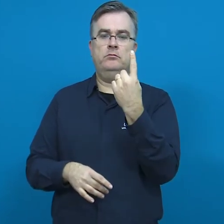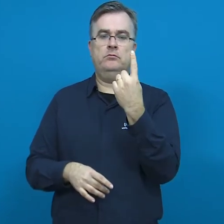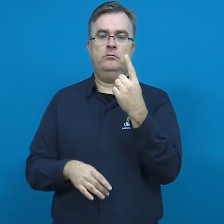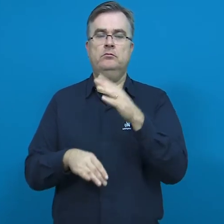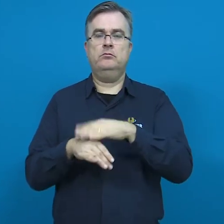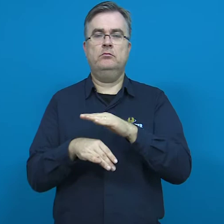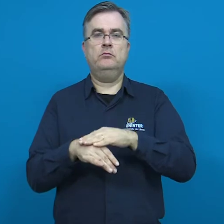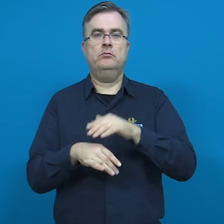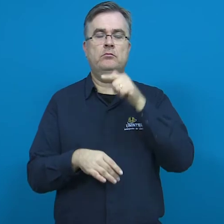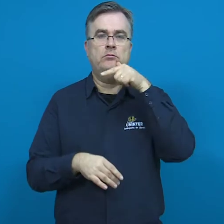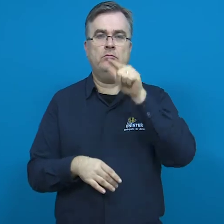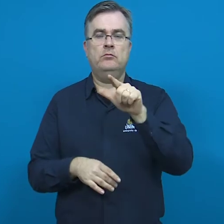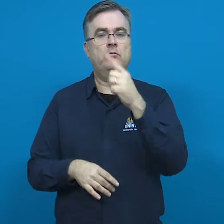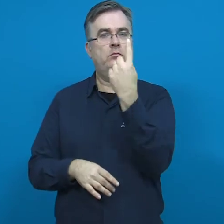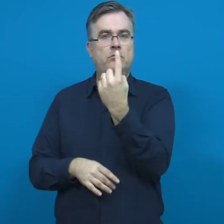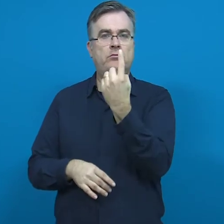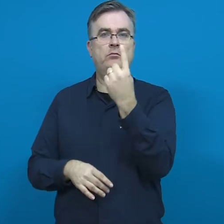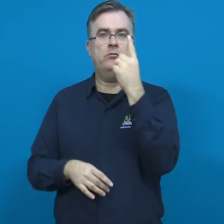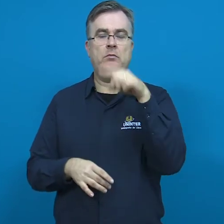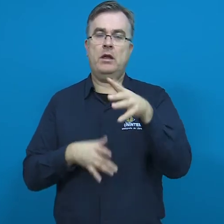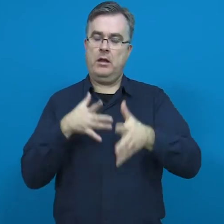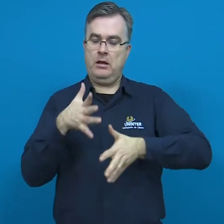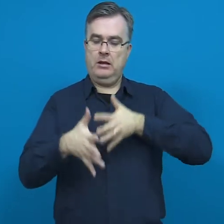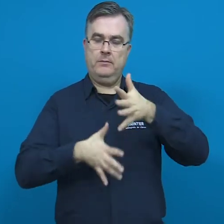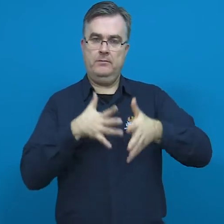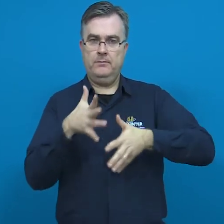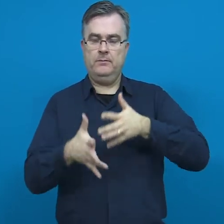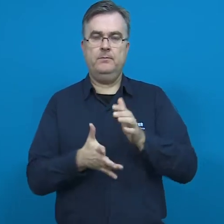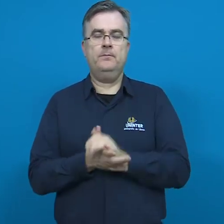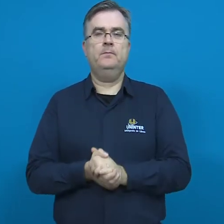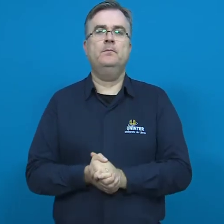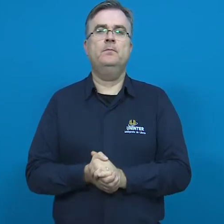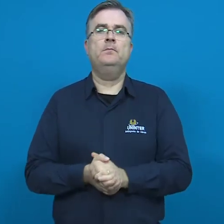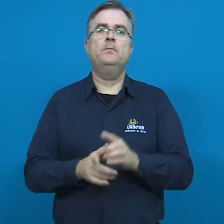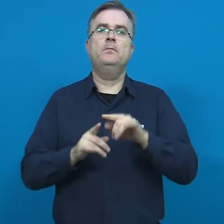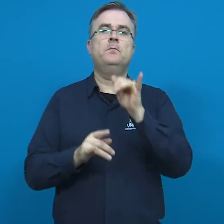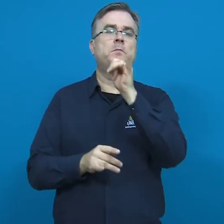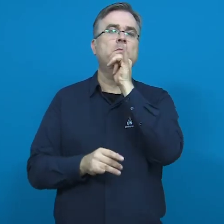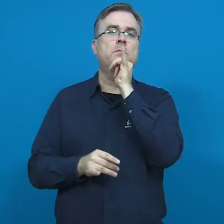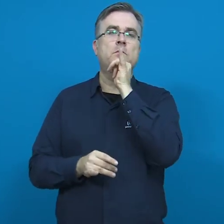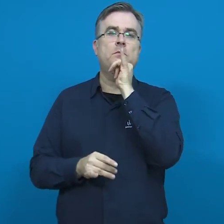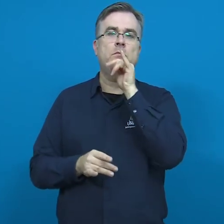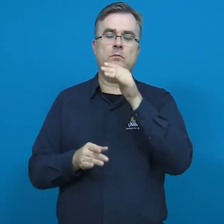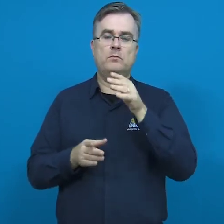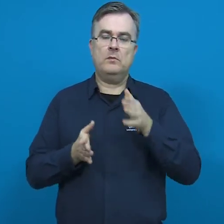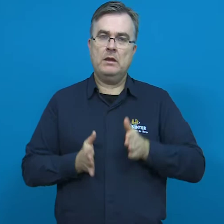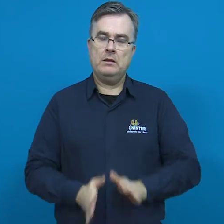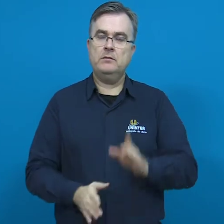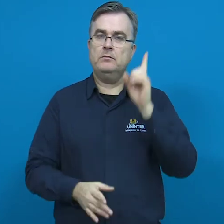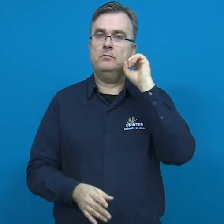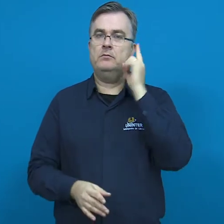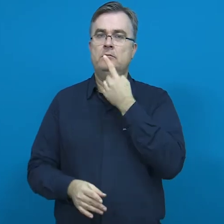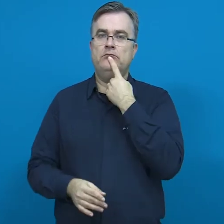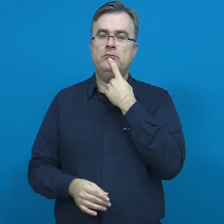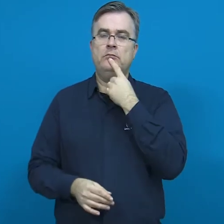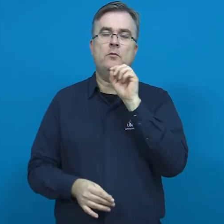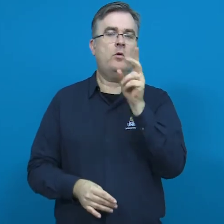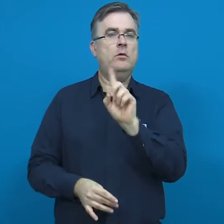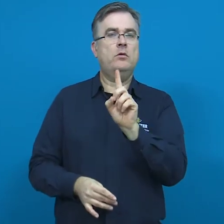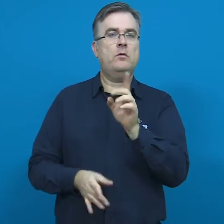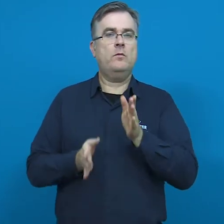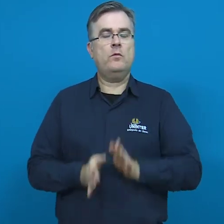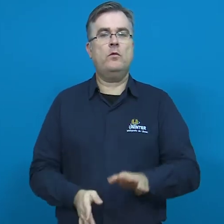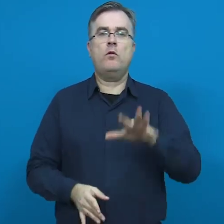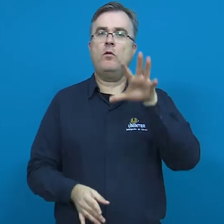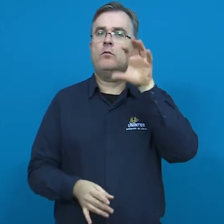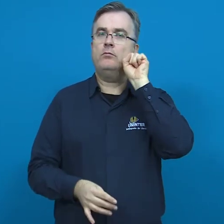L1, que é a língua 1, é a Libras. Mas, por exemplo, ele nasceu surdo